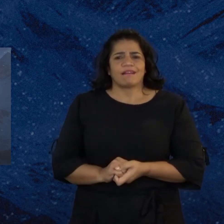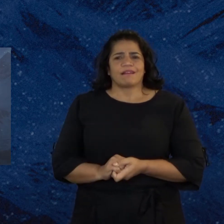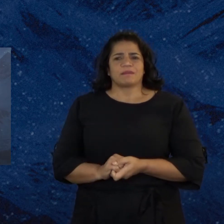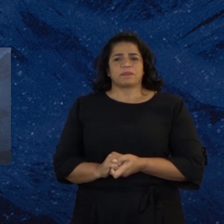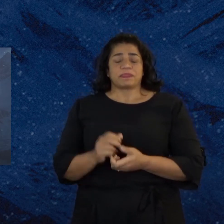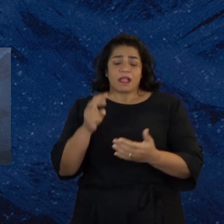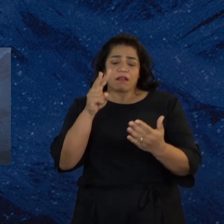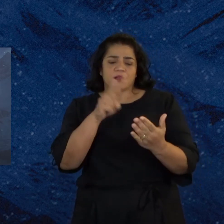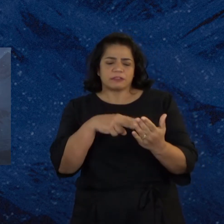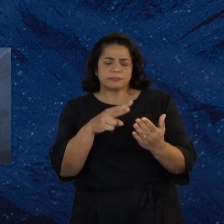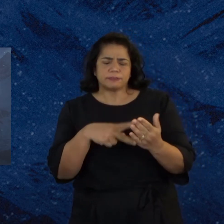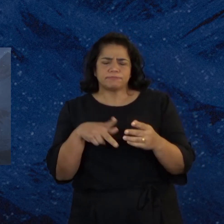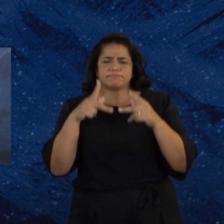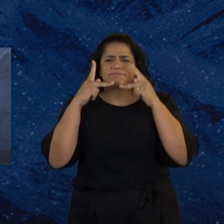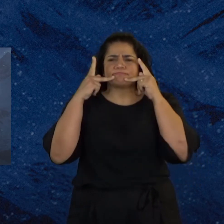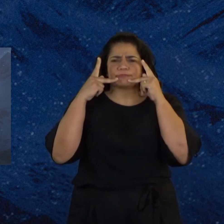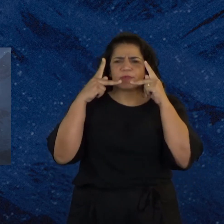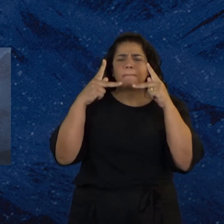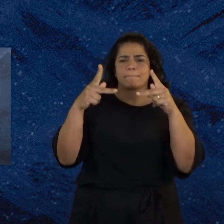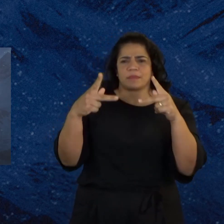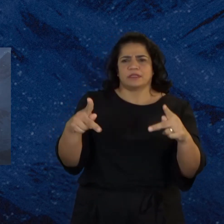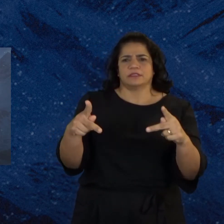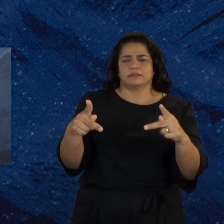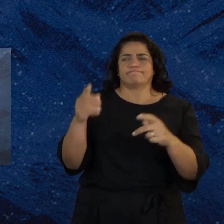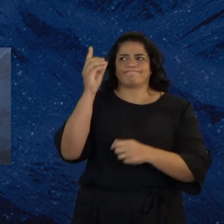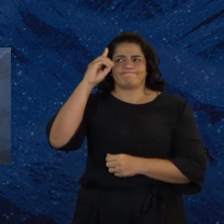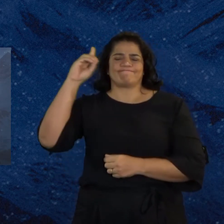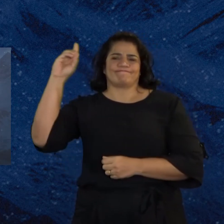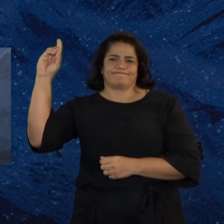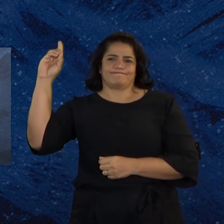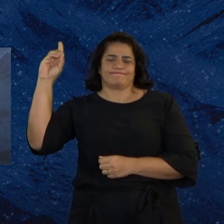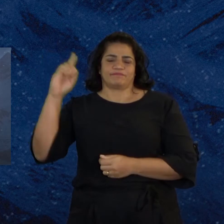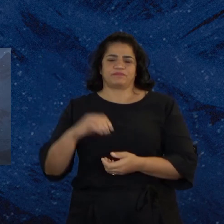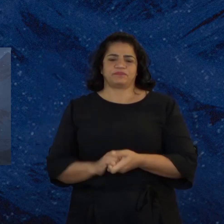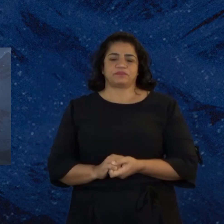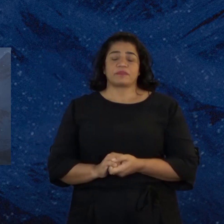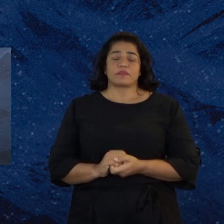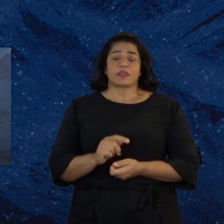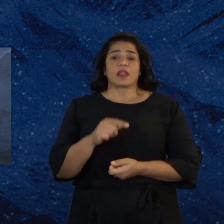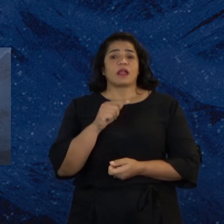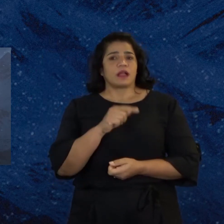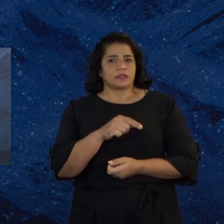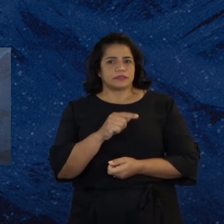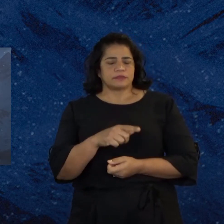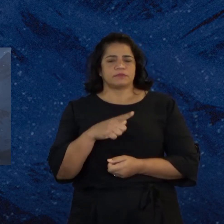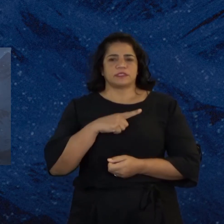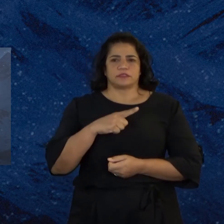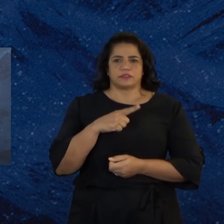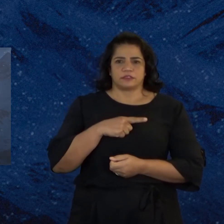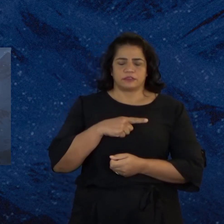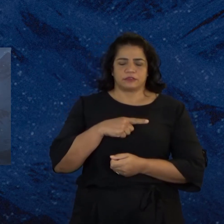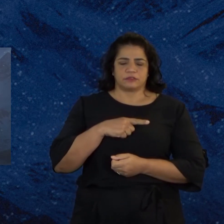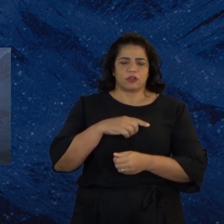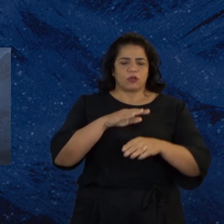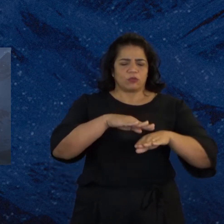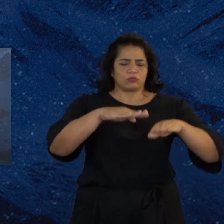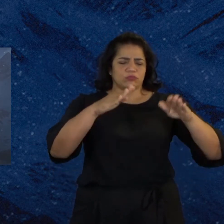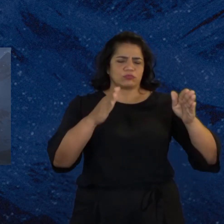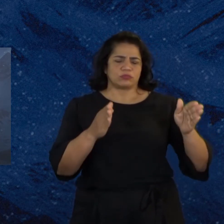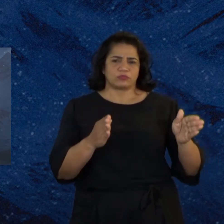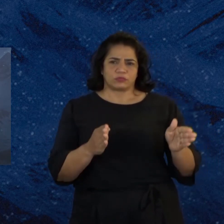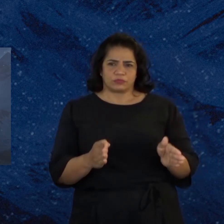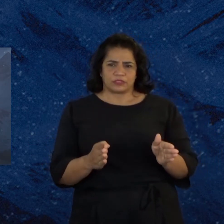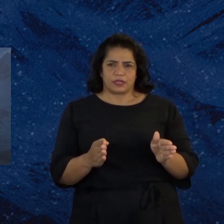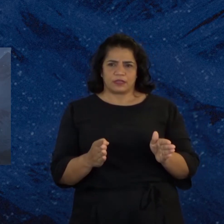profética de Deus. E também ali nós temos o altar de incenso, que representam as reuniões de oração da